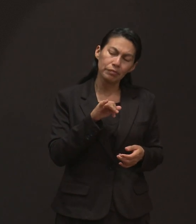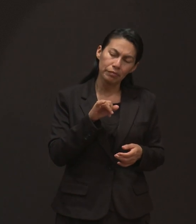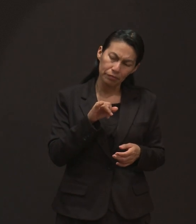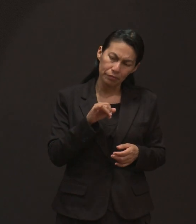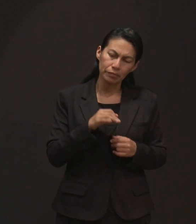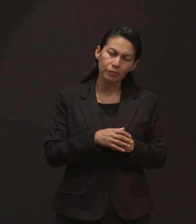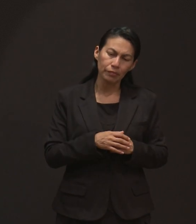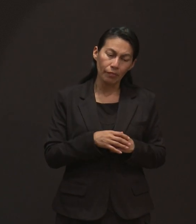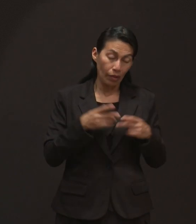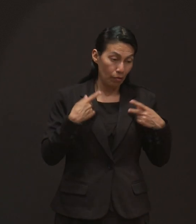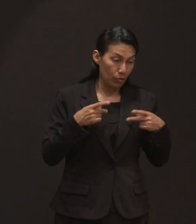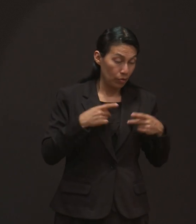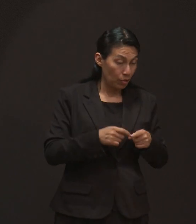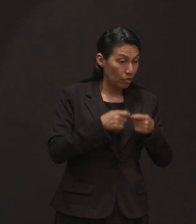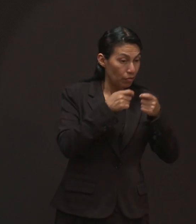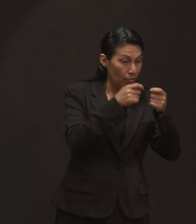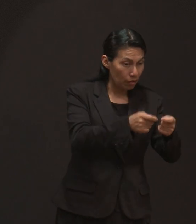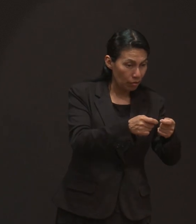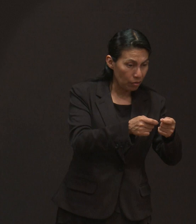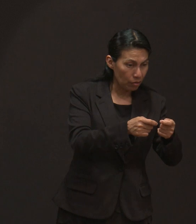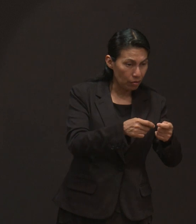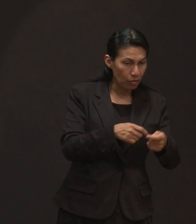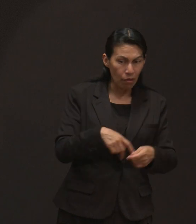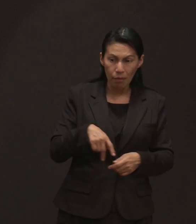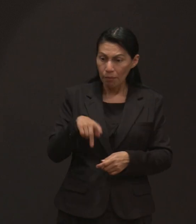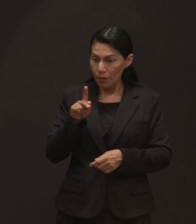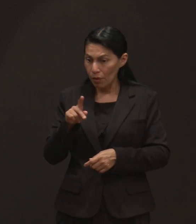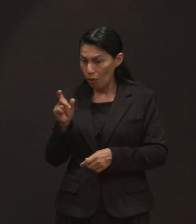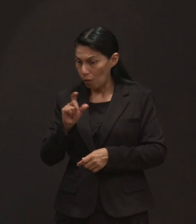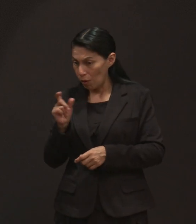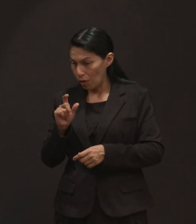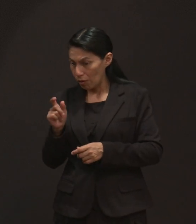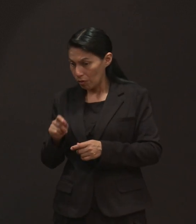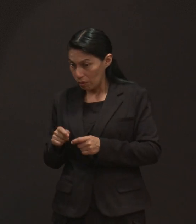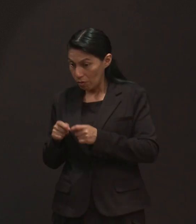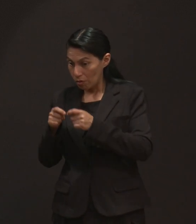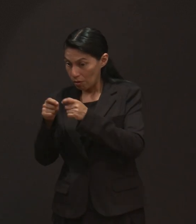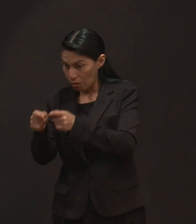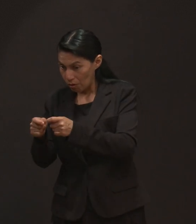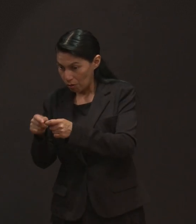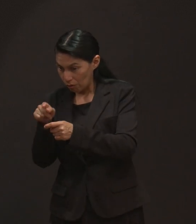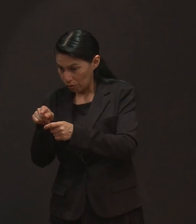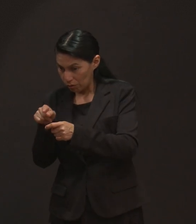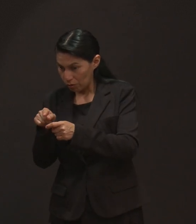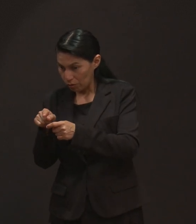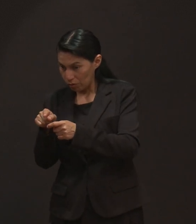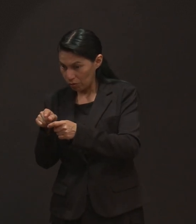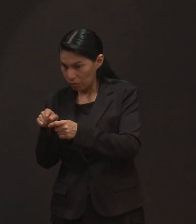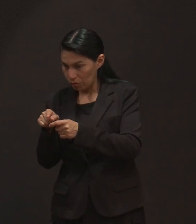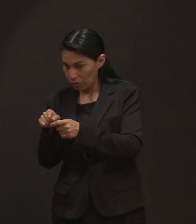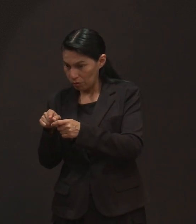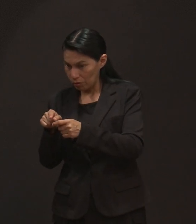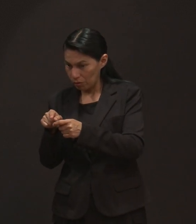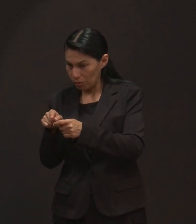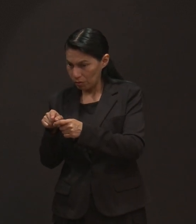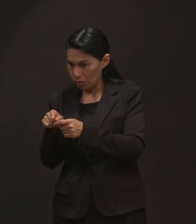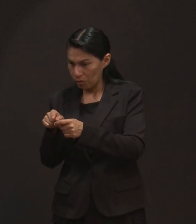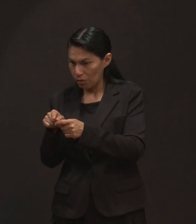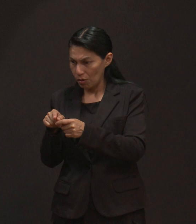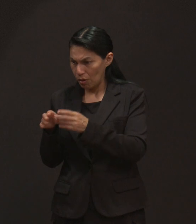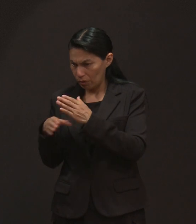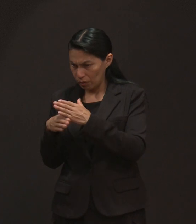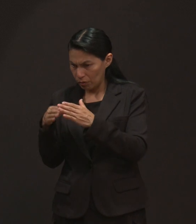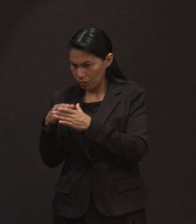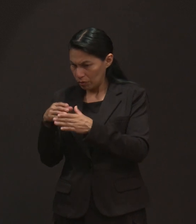Sí, entonces, la gente les entrega, pero cuando llegaban a punto de recoger